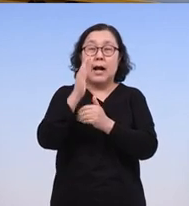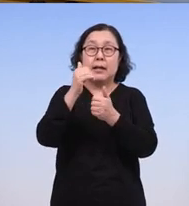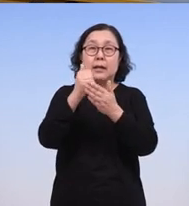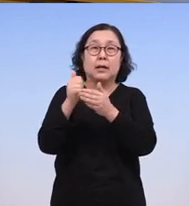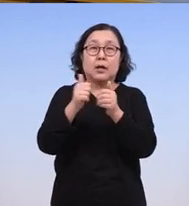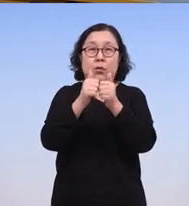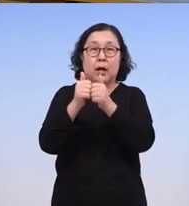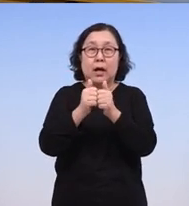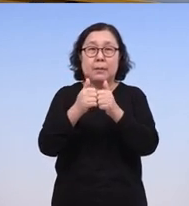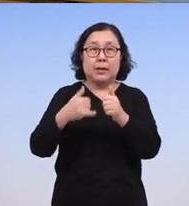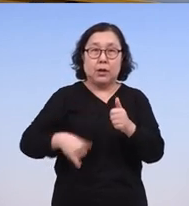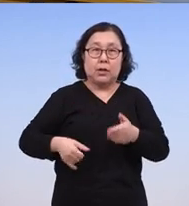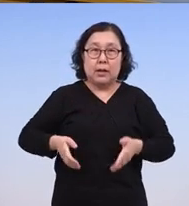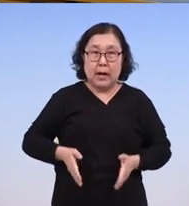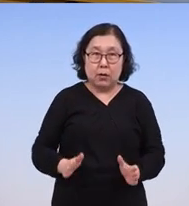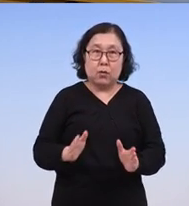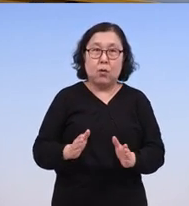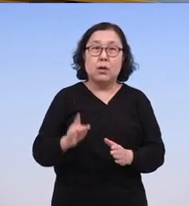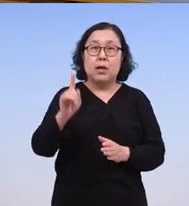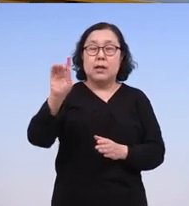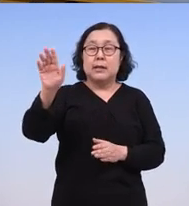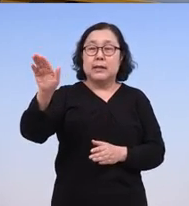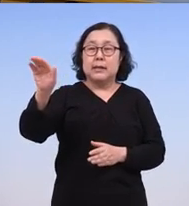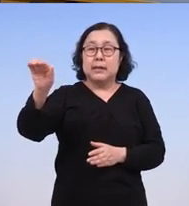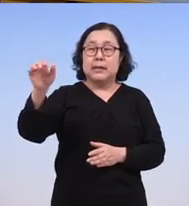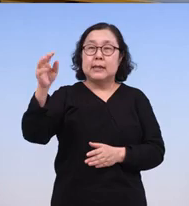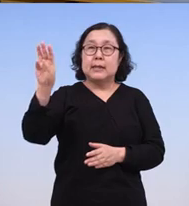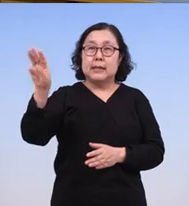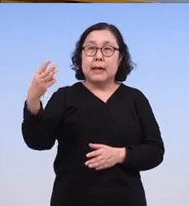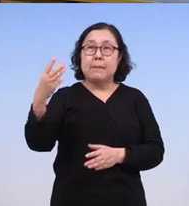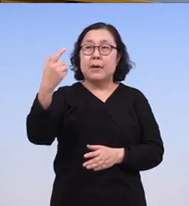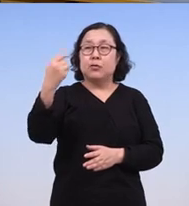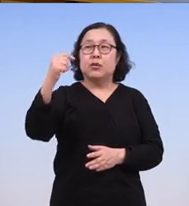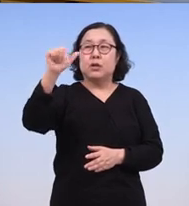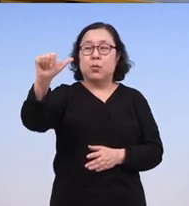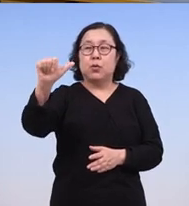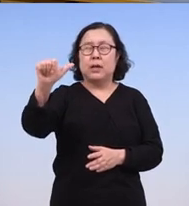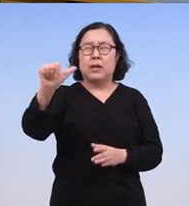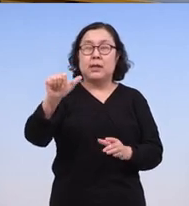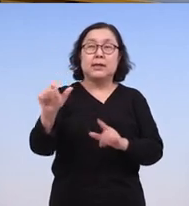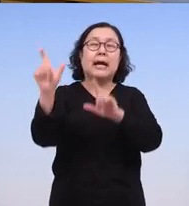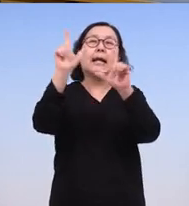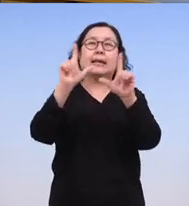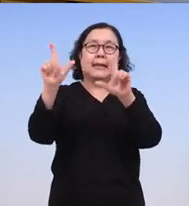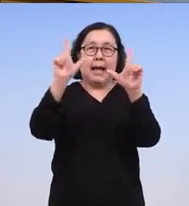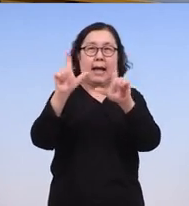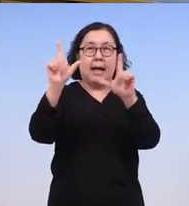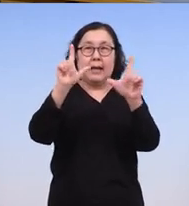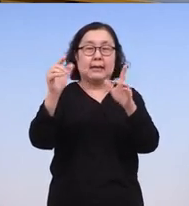같은 패턴이죠. 그런데 23절, 그는 365세를 살았더라예요.